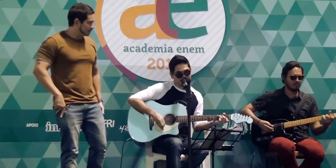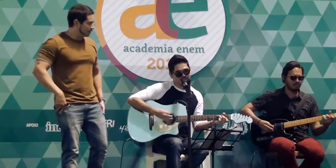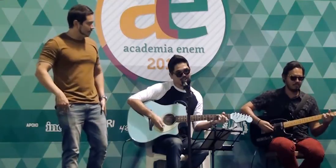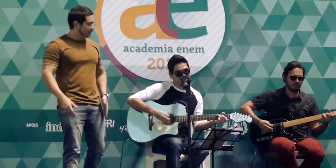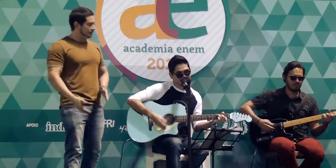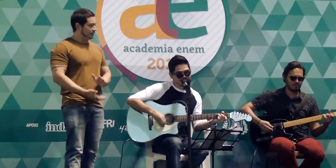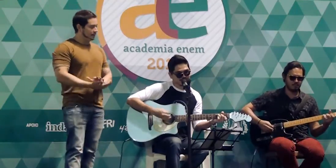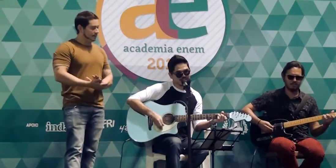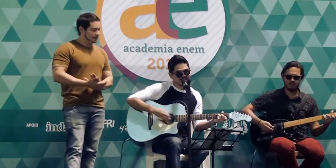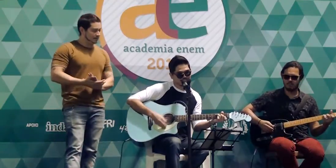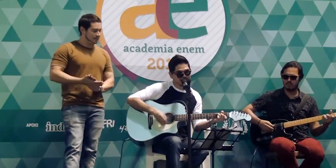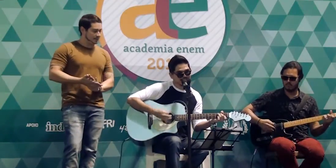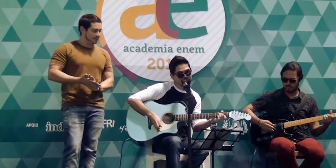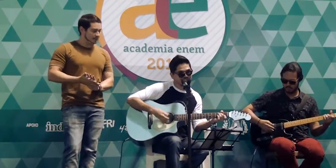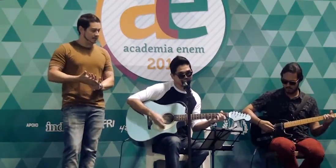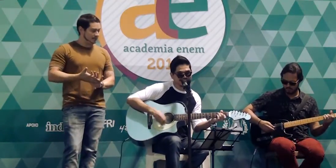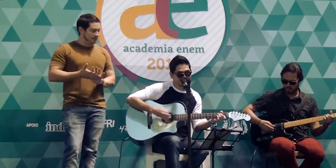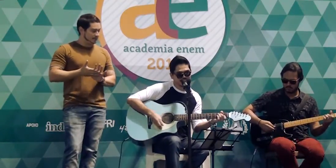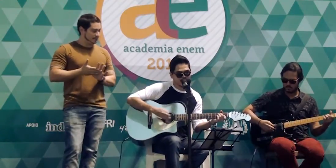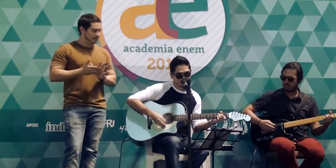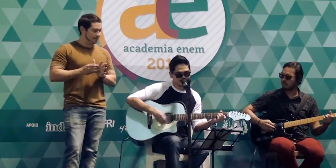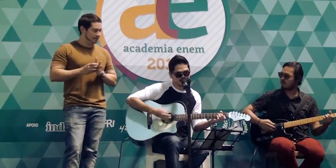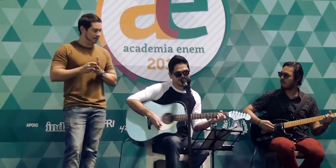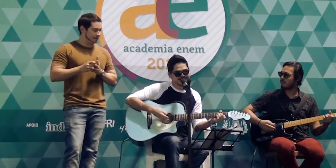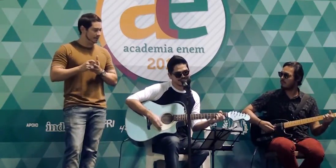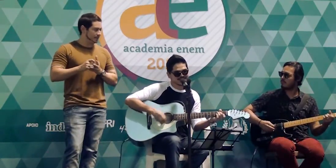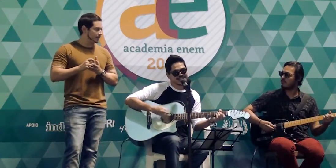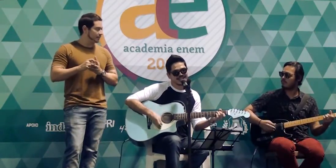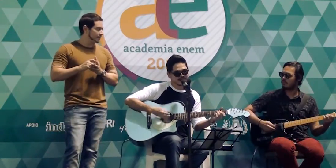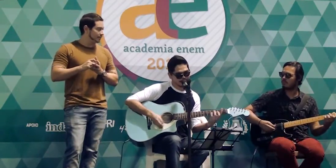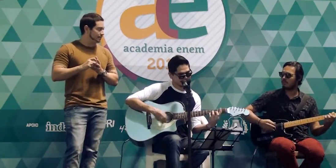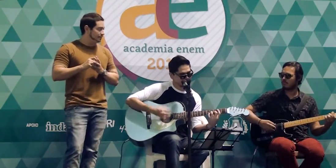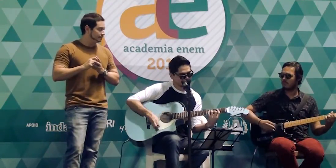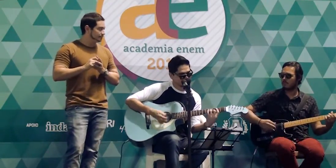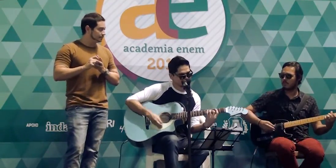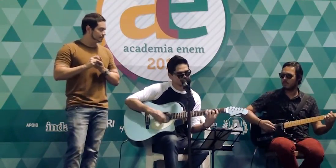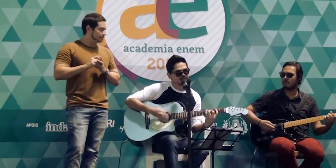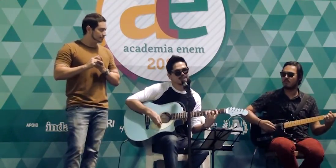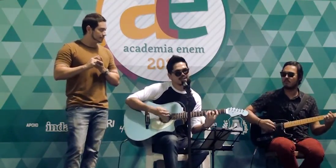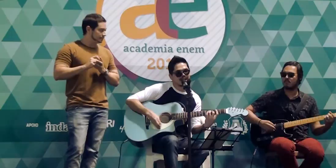Veja o sol dessa manhã tão cinza,